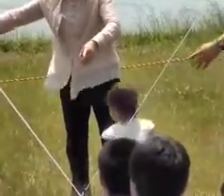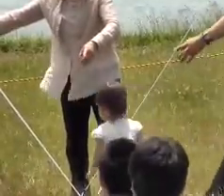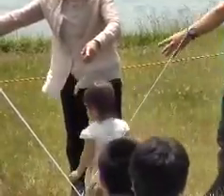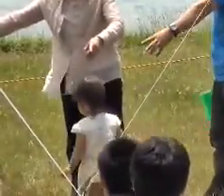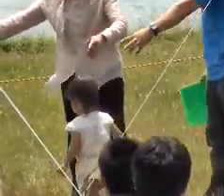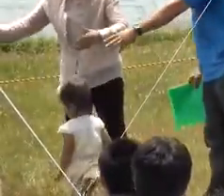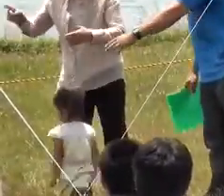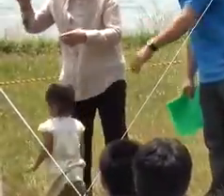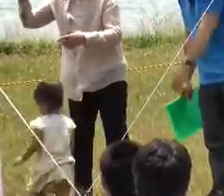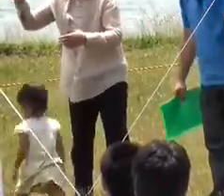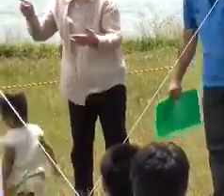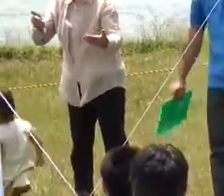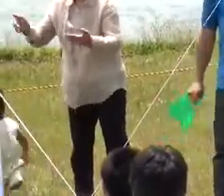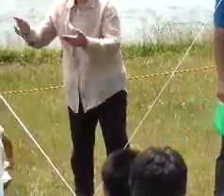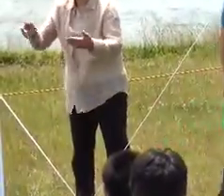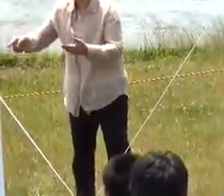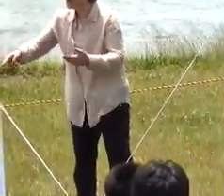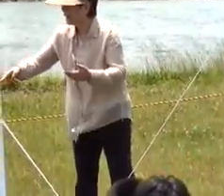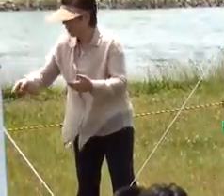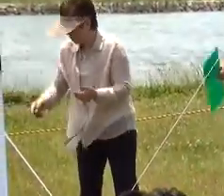ああ、ちょっと迷子になりかけて。